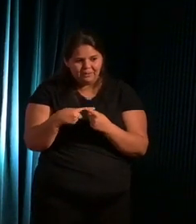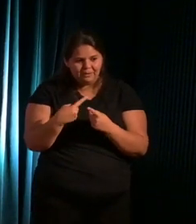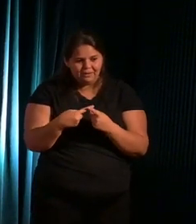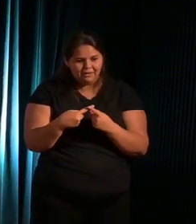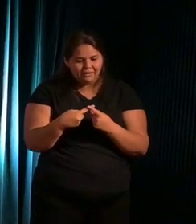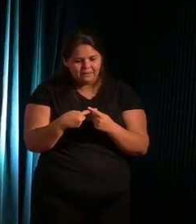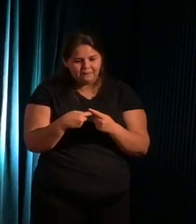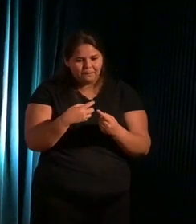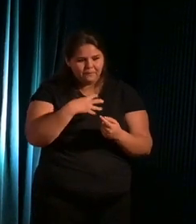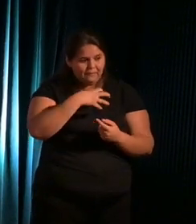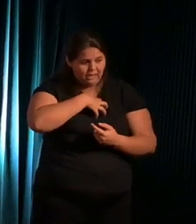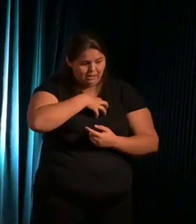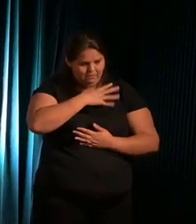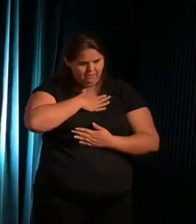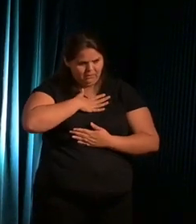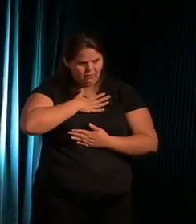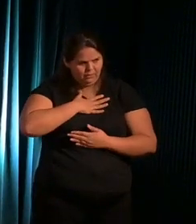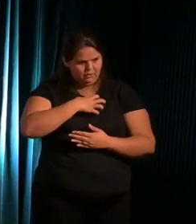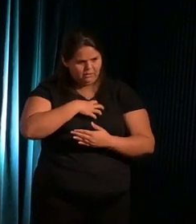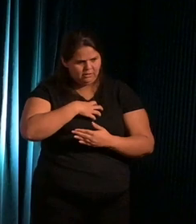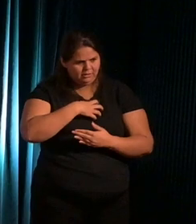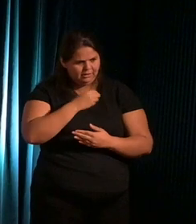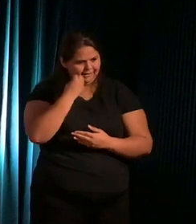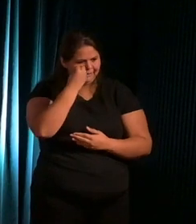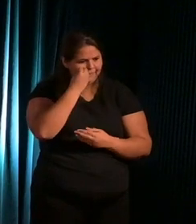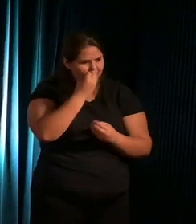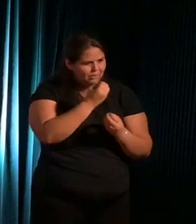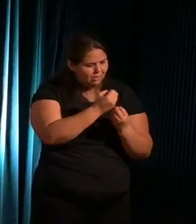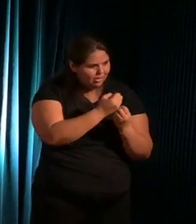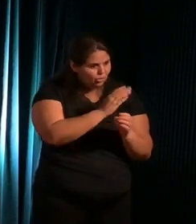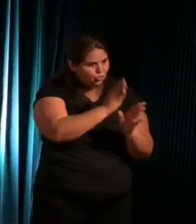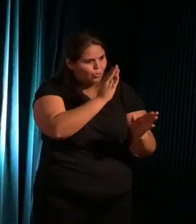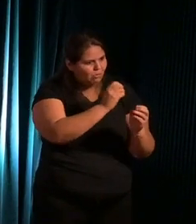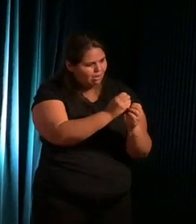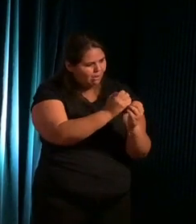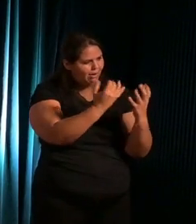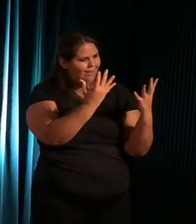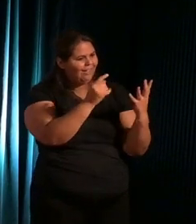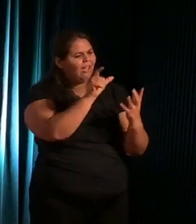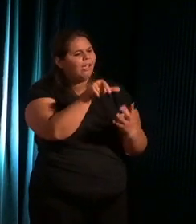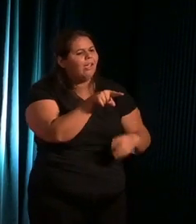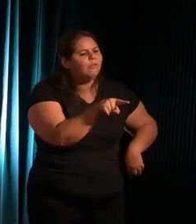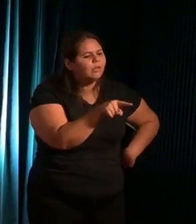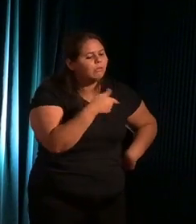dentro de um consentimento meu, tentar saber quem é aquela pessoa.